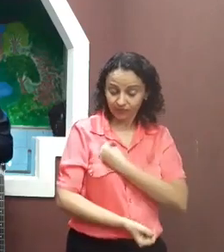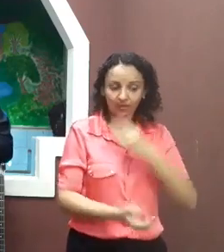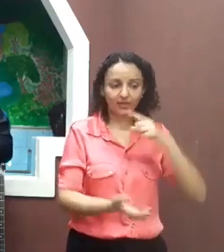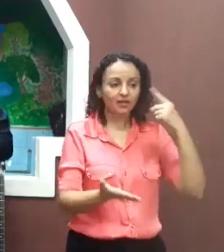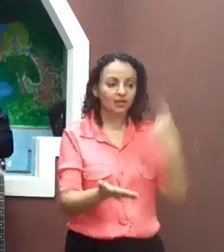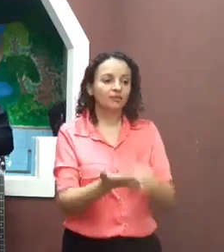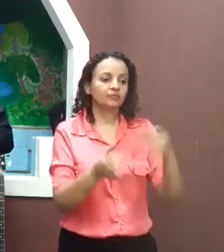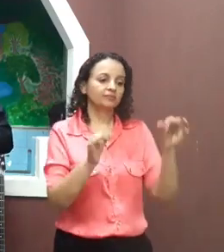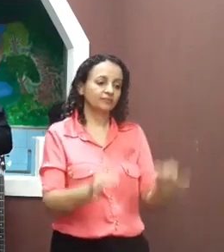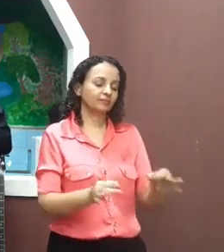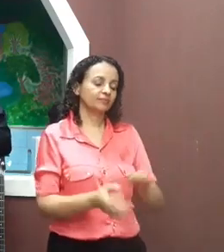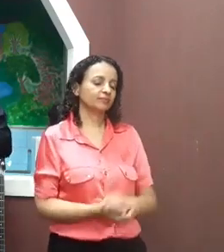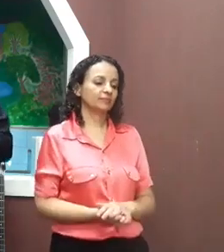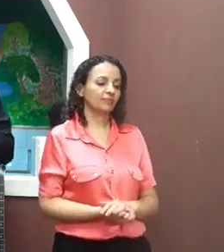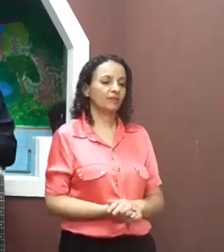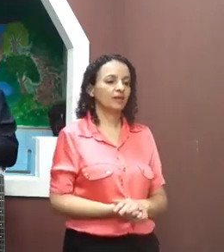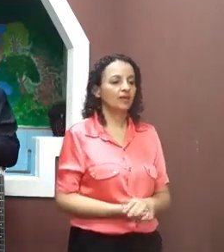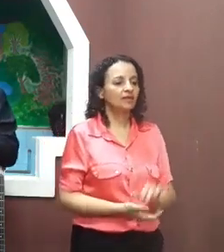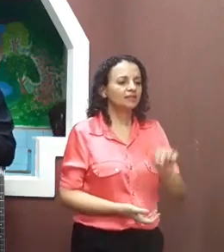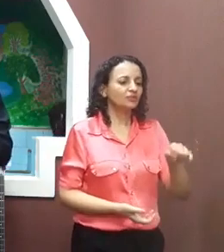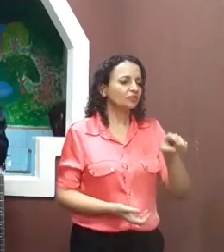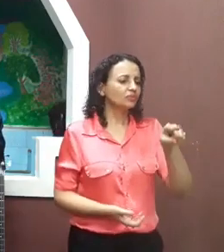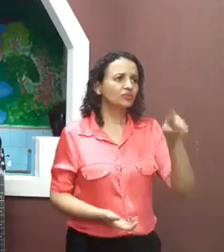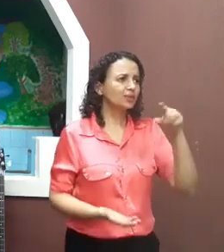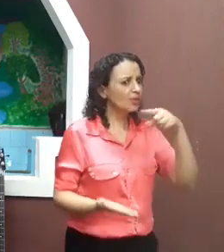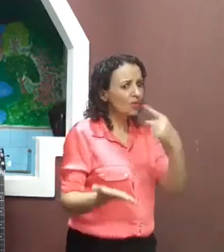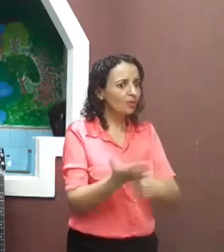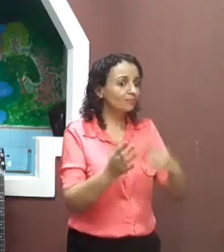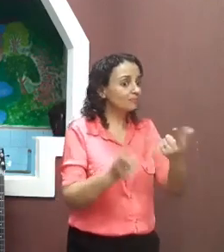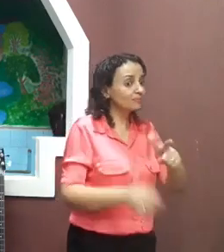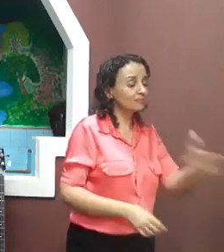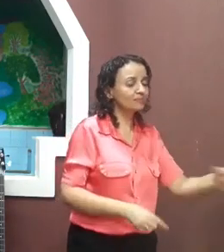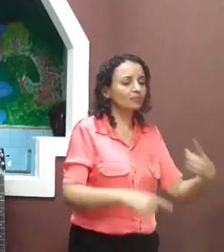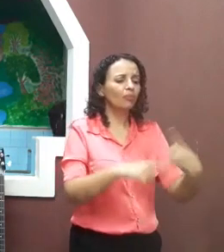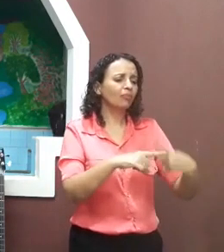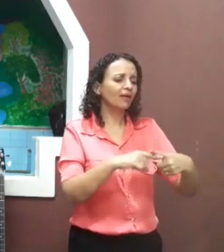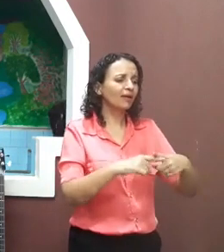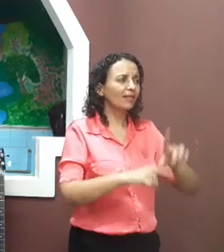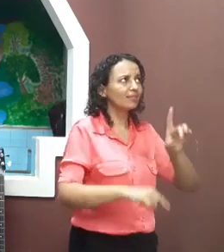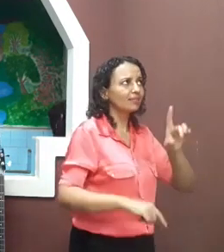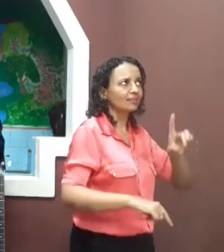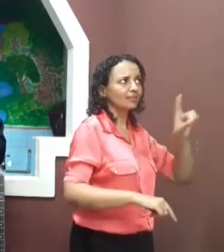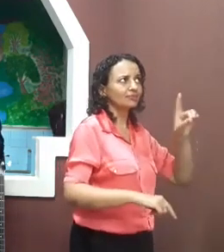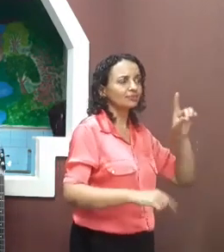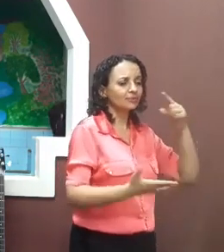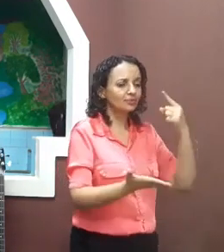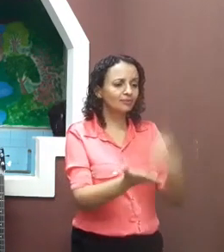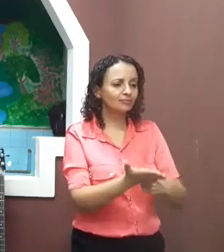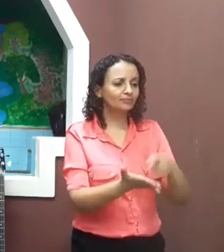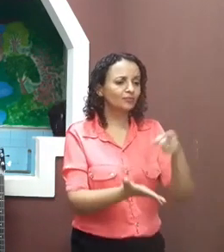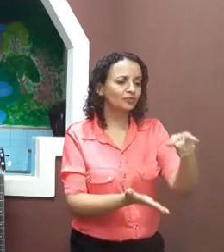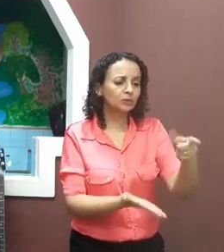para você. Se você não tem um compromisso forte com Deus, por que Deus vai ter um compromisso forte com você?